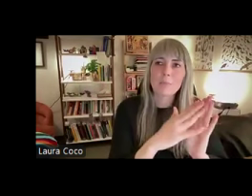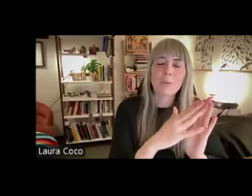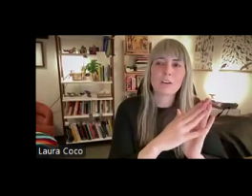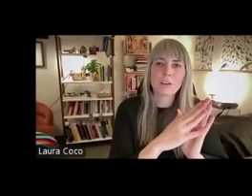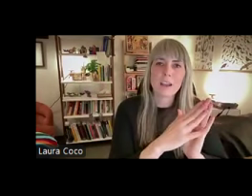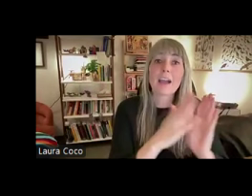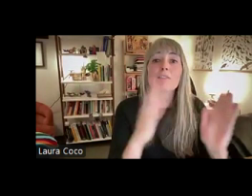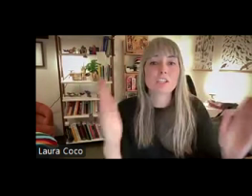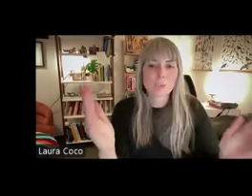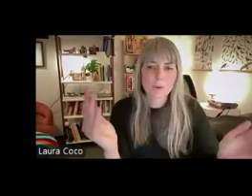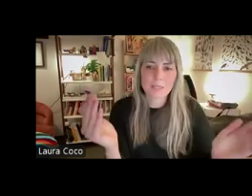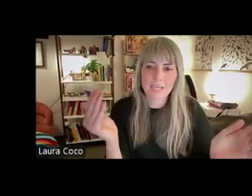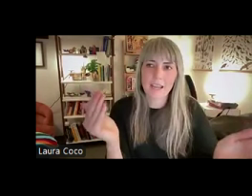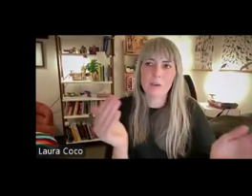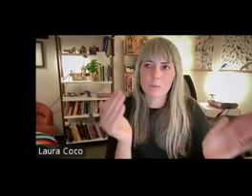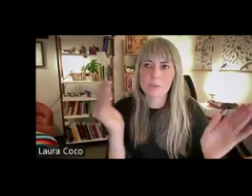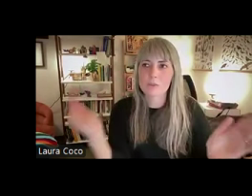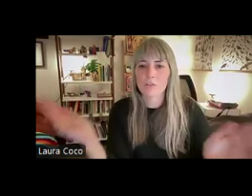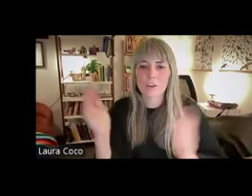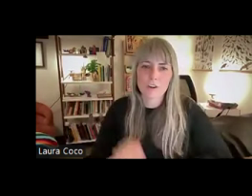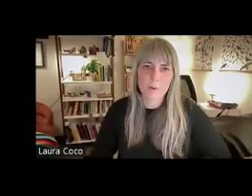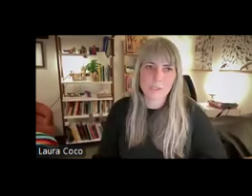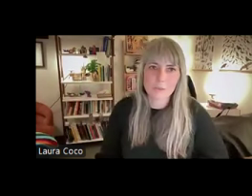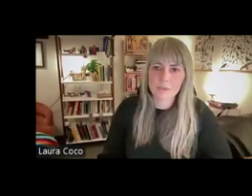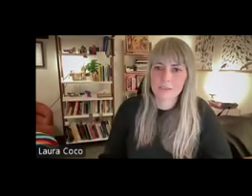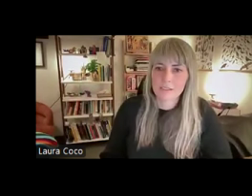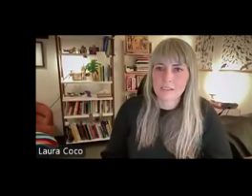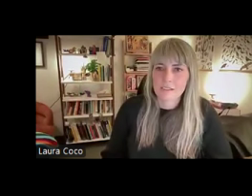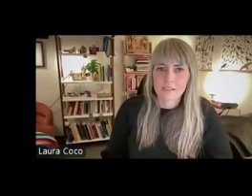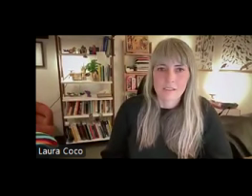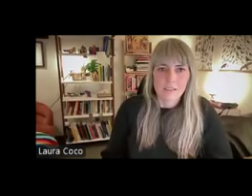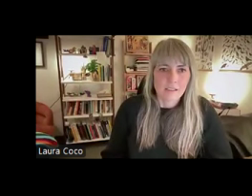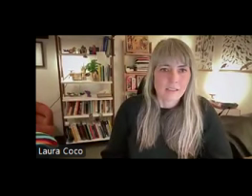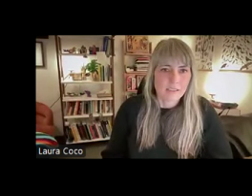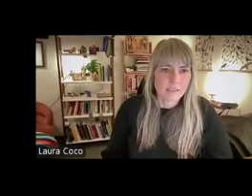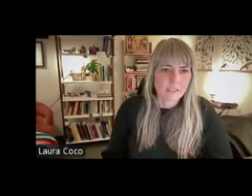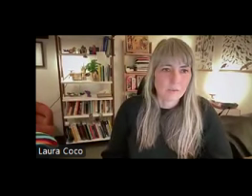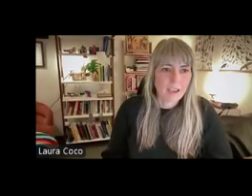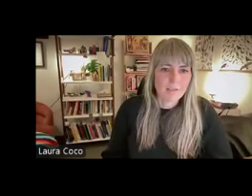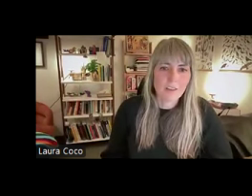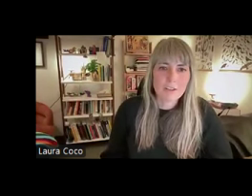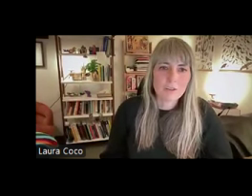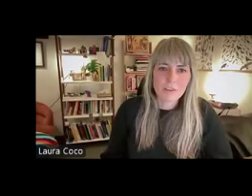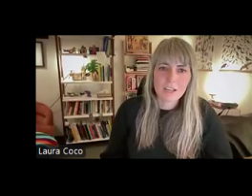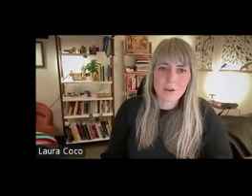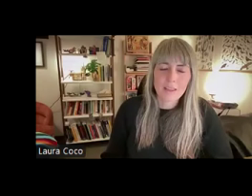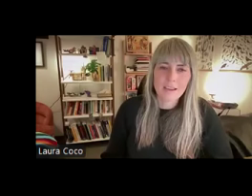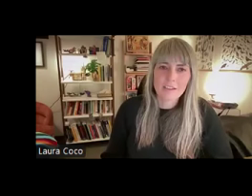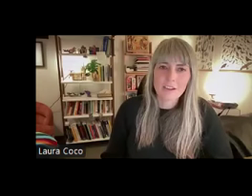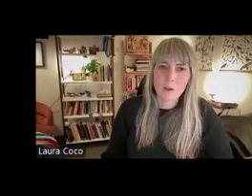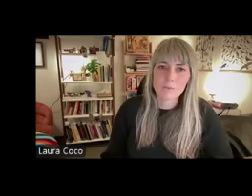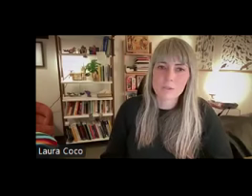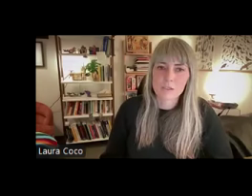y estoy segura que hay momentos donde está silencioso, pero el promedio a través del día.